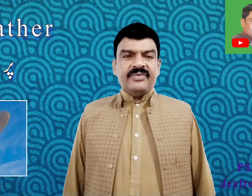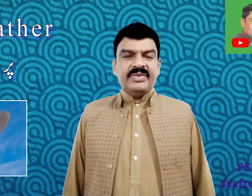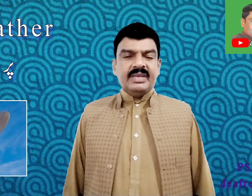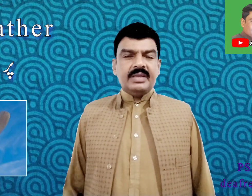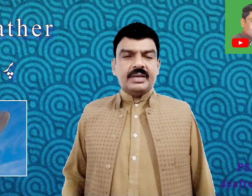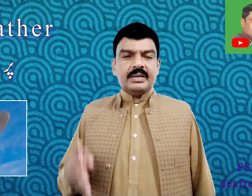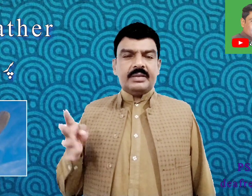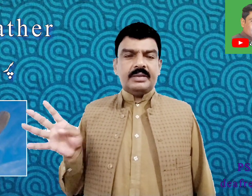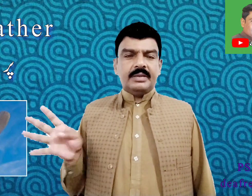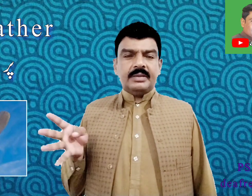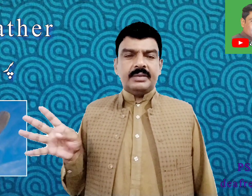फीदर,